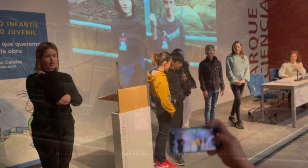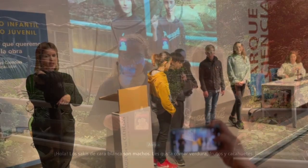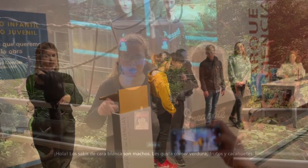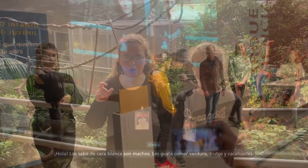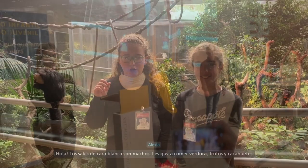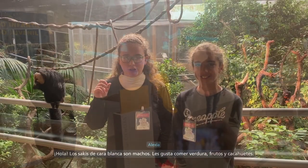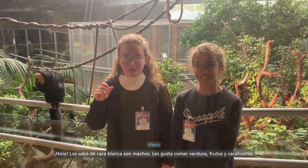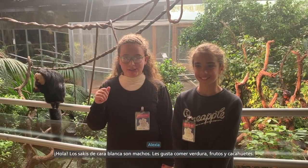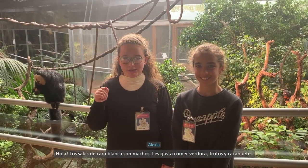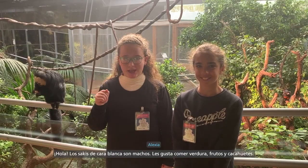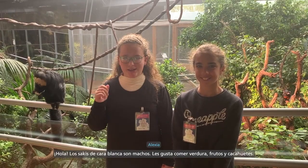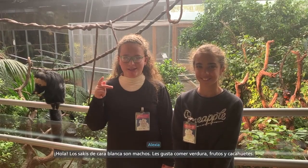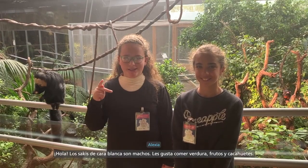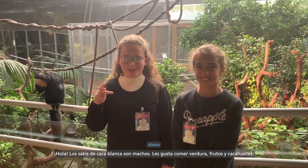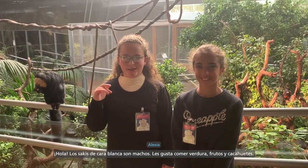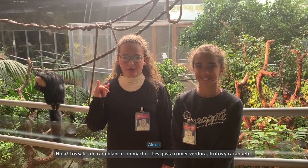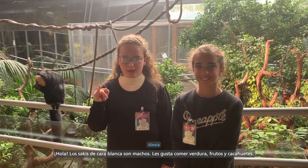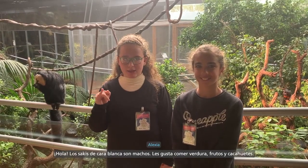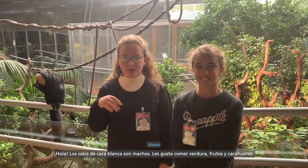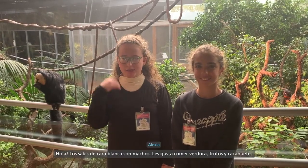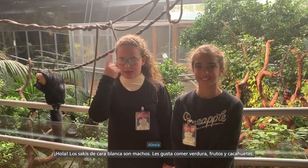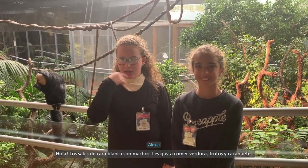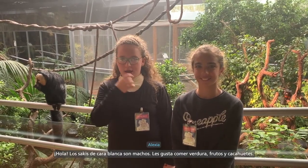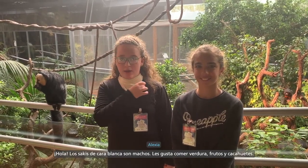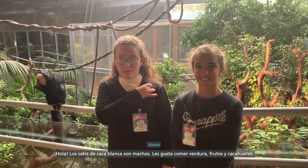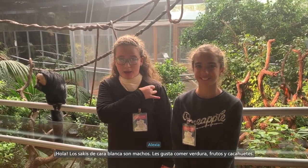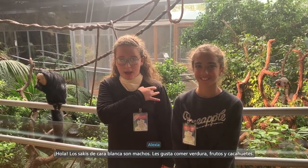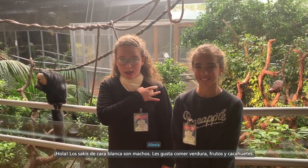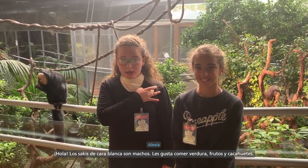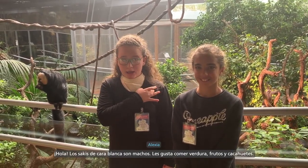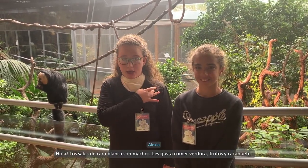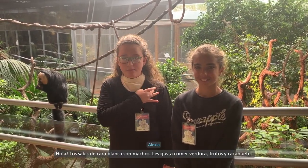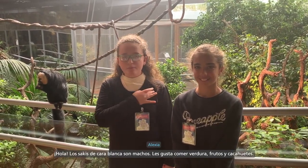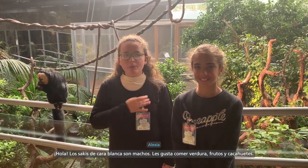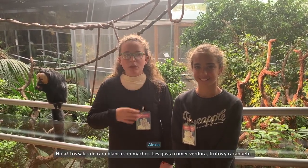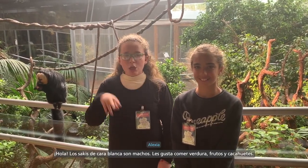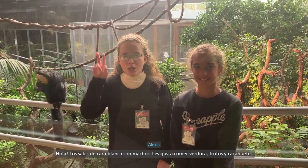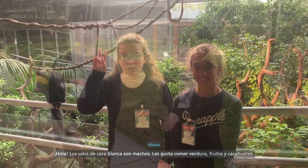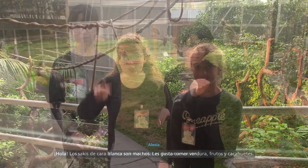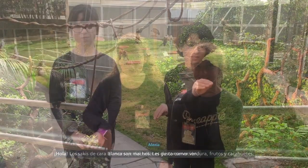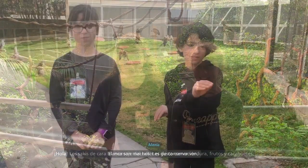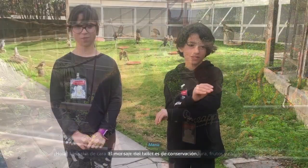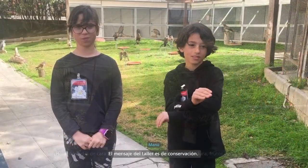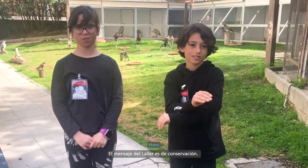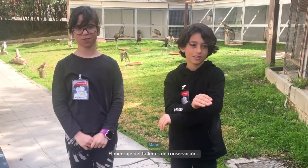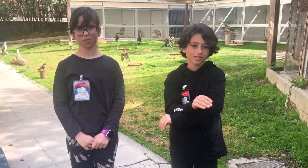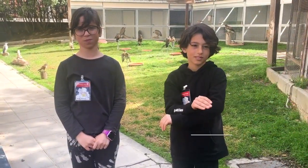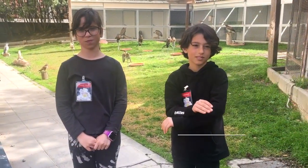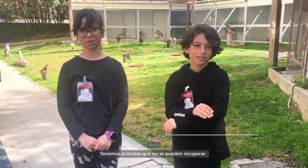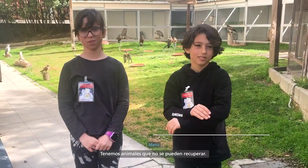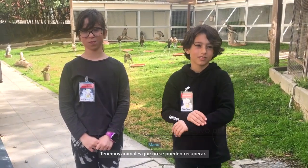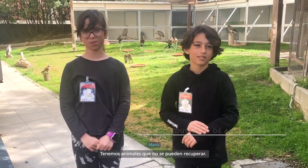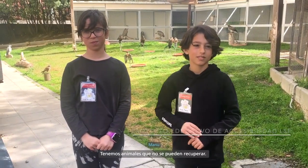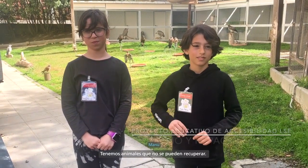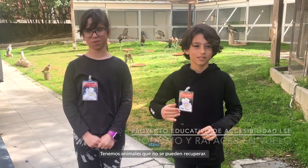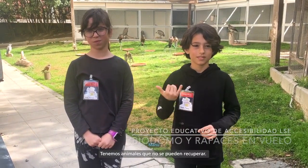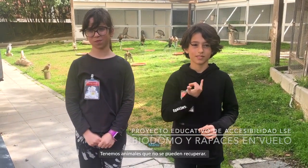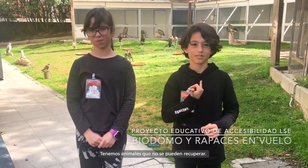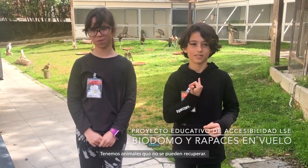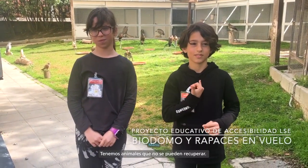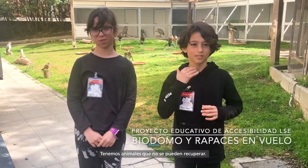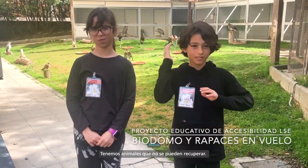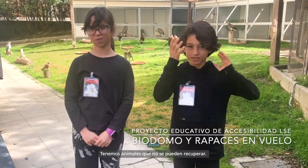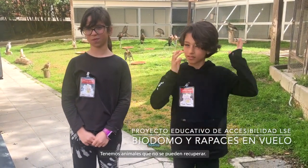porque todas las personas que antes no podían disfrutar del biodomo ahora sí pueden.